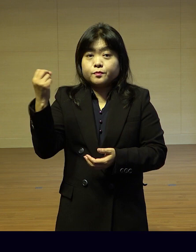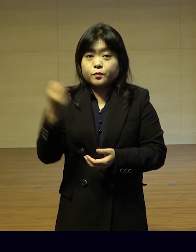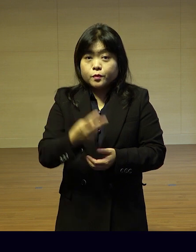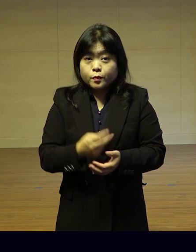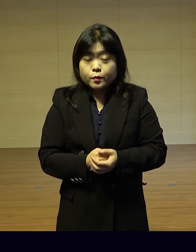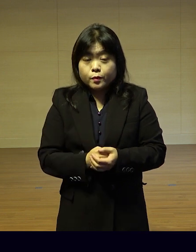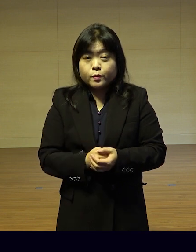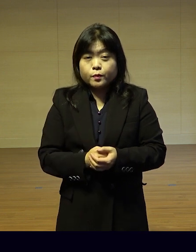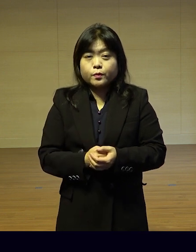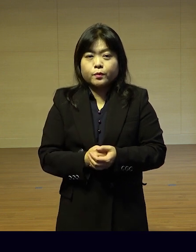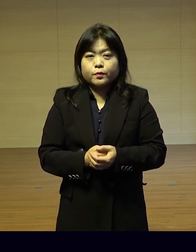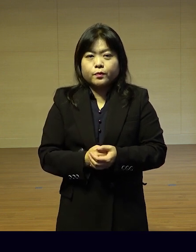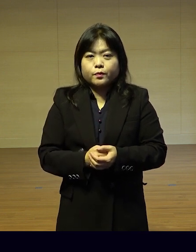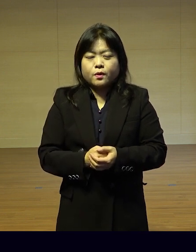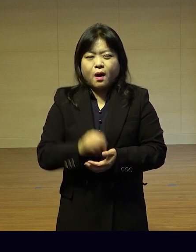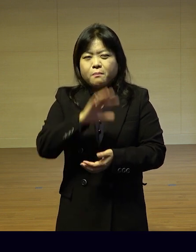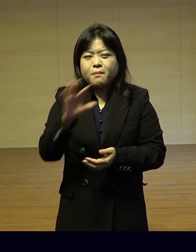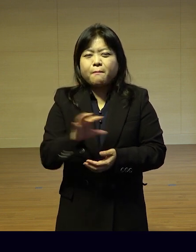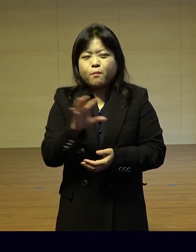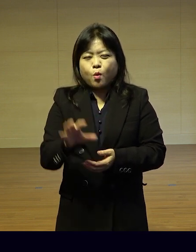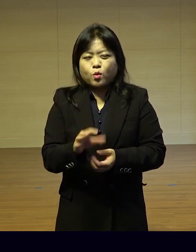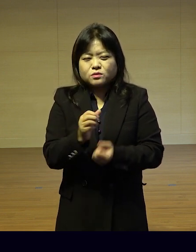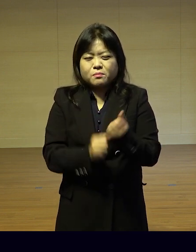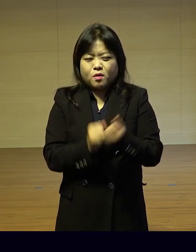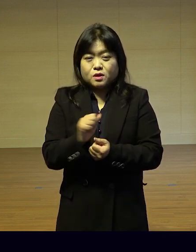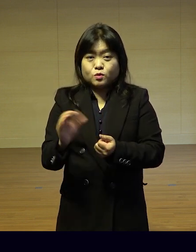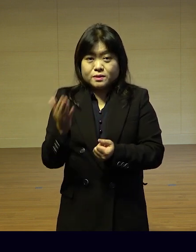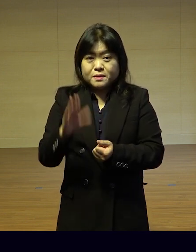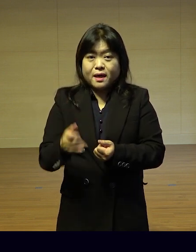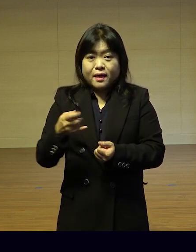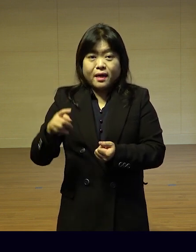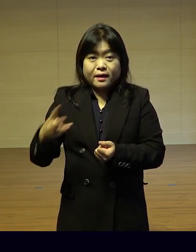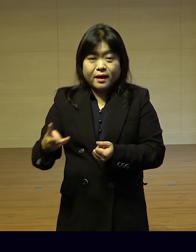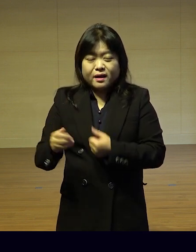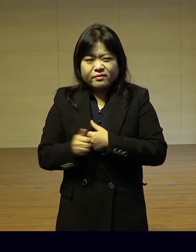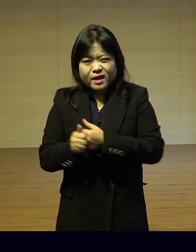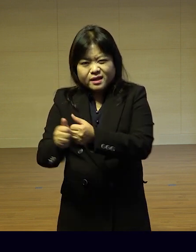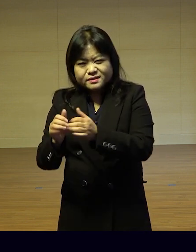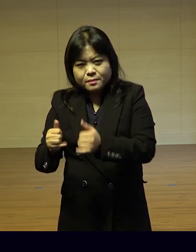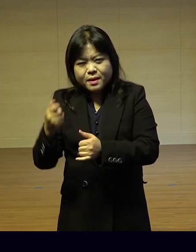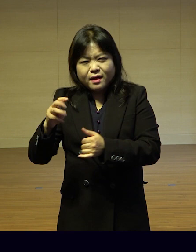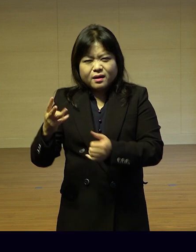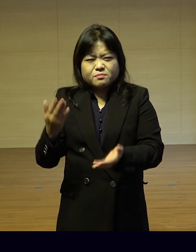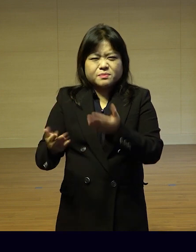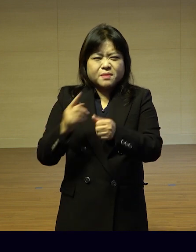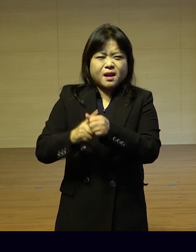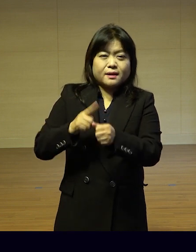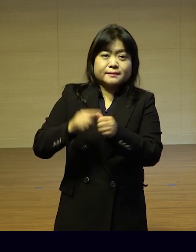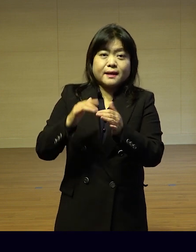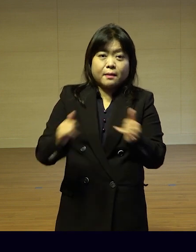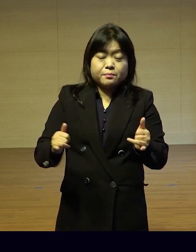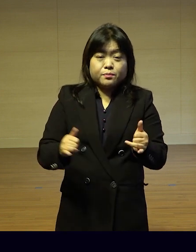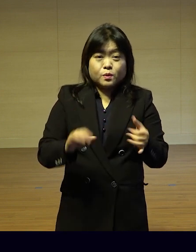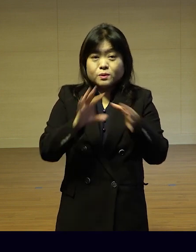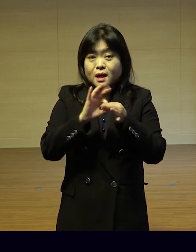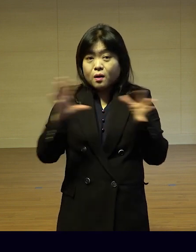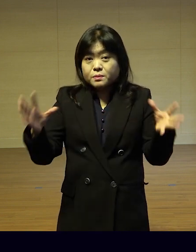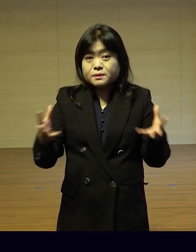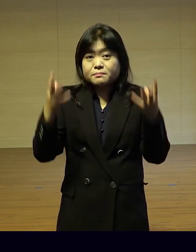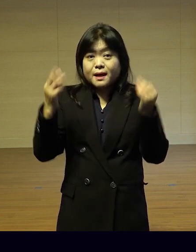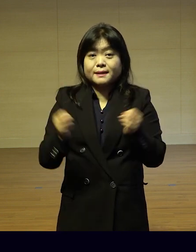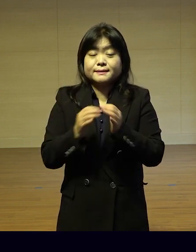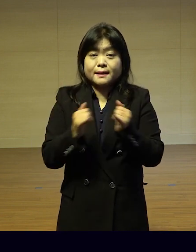또 반복되는 말씀이지만은 헤겔을 따르는 사람이나 또 헤겔을 비판하는 사람, 막론하고 많은